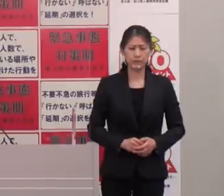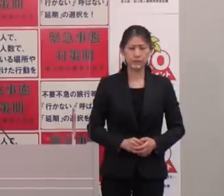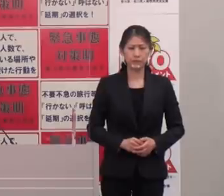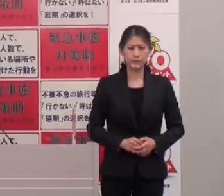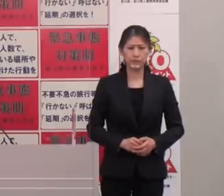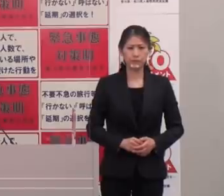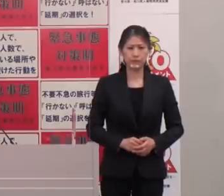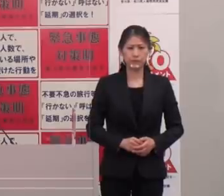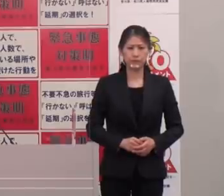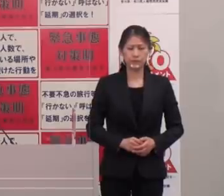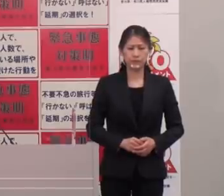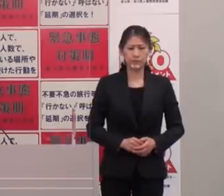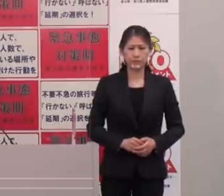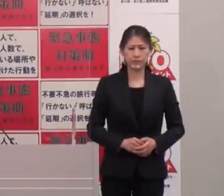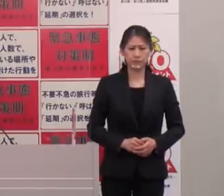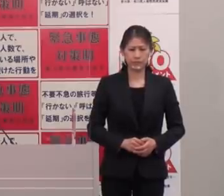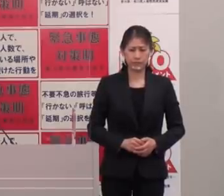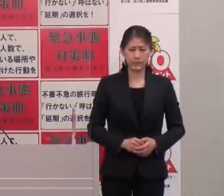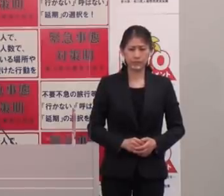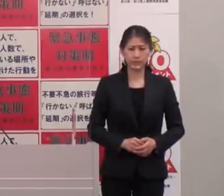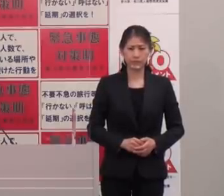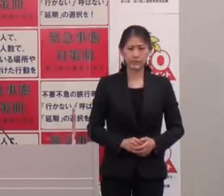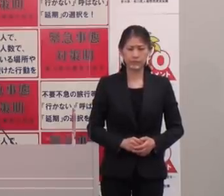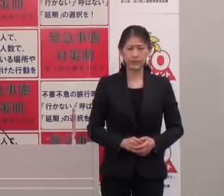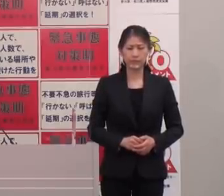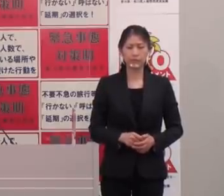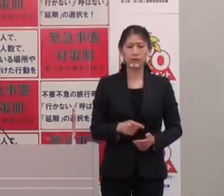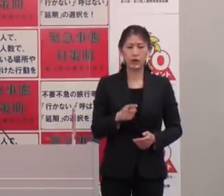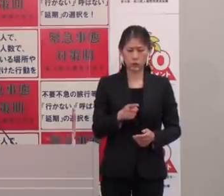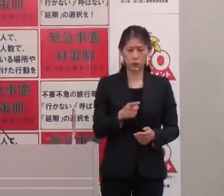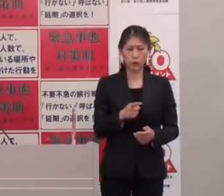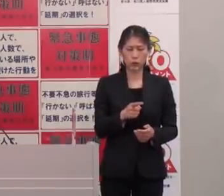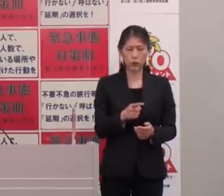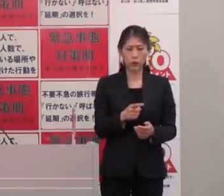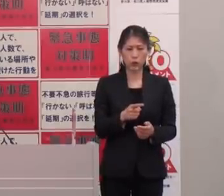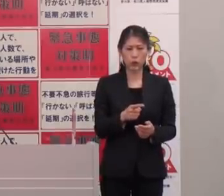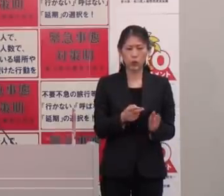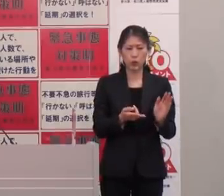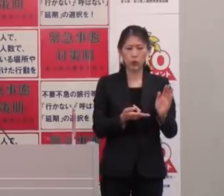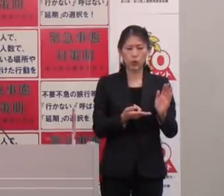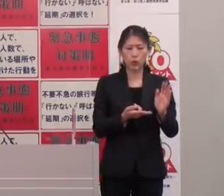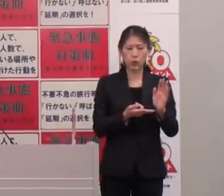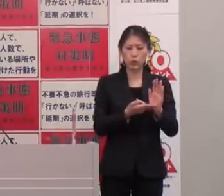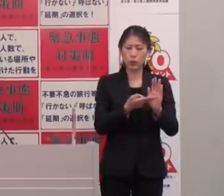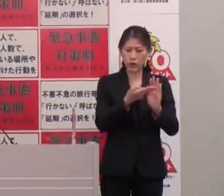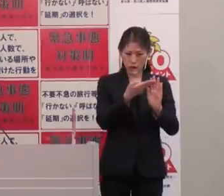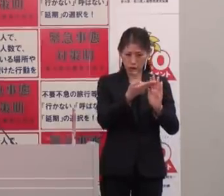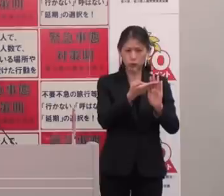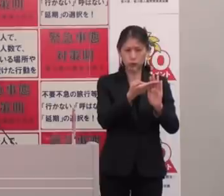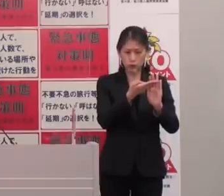これを、まあ、そもそも入れ替えるといいますか、